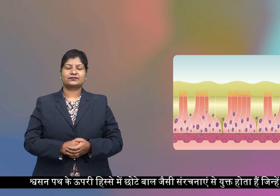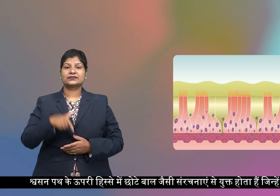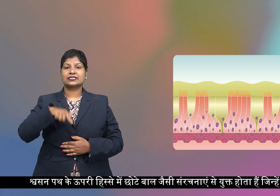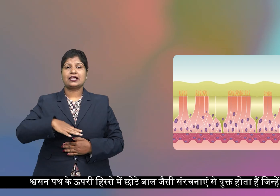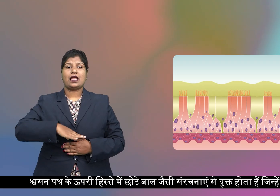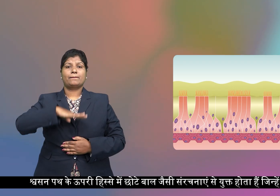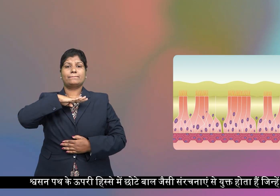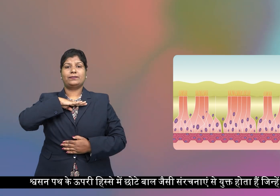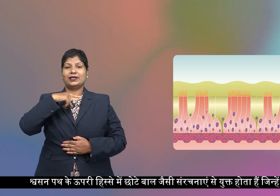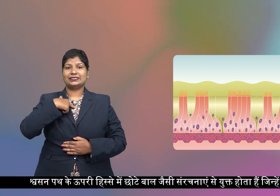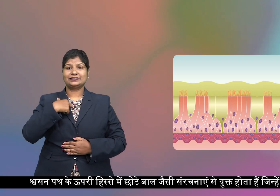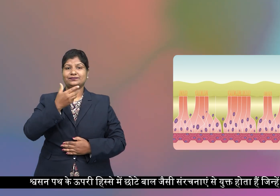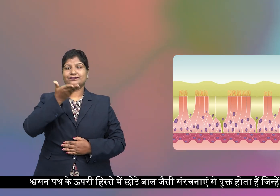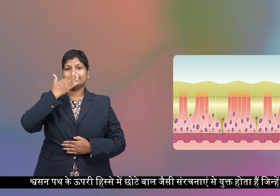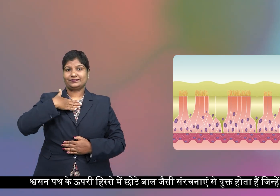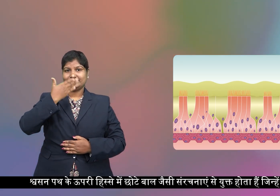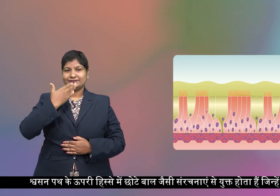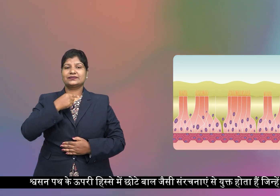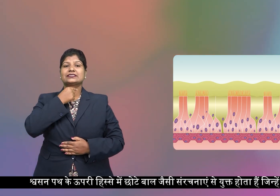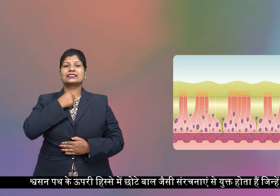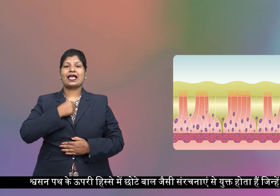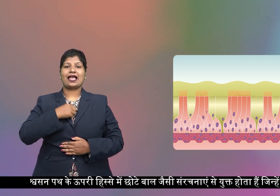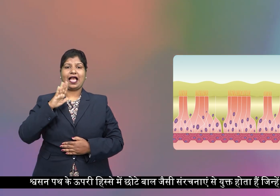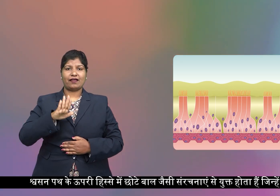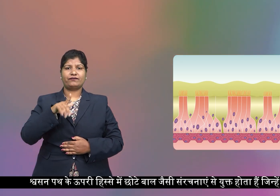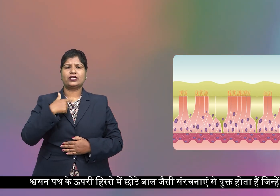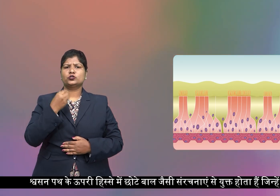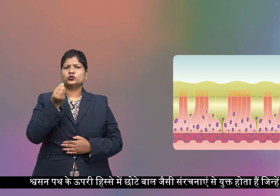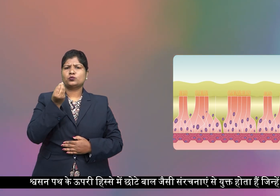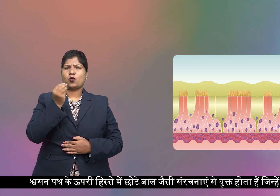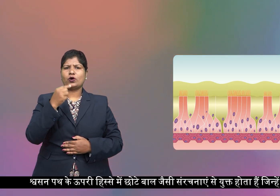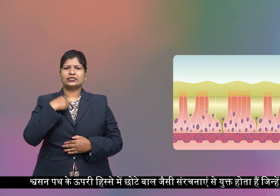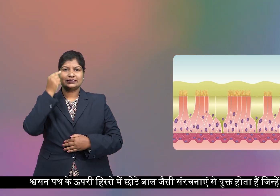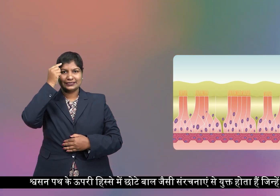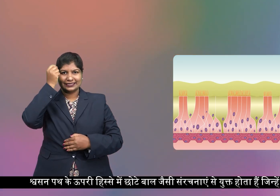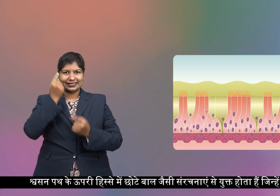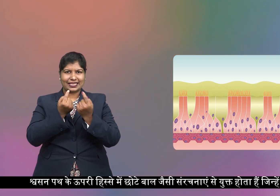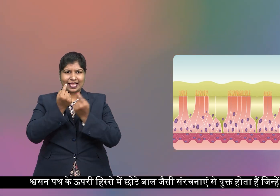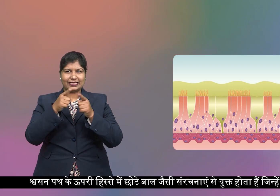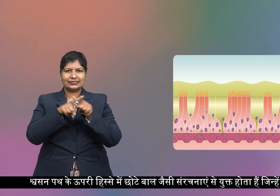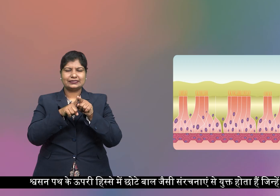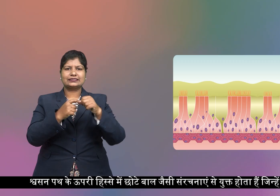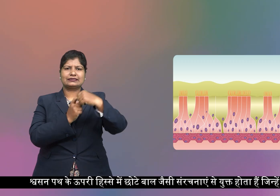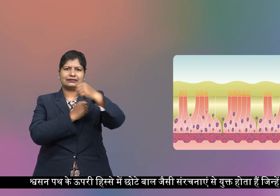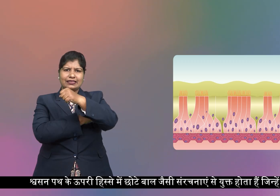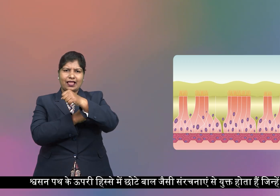श्वसन पथ के ऊपरी हिस्से में छोटे बाल जैसी संरचनाएं से युक्त होती हैं,